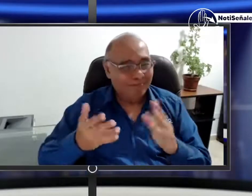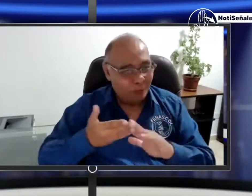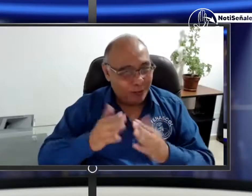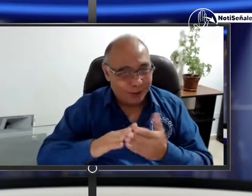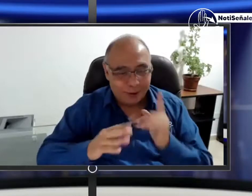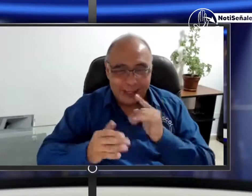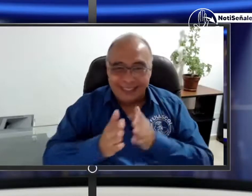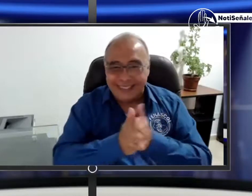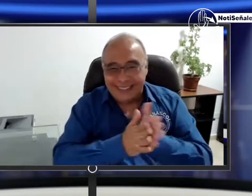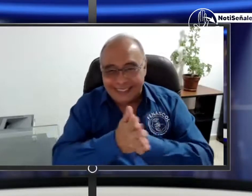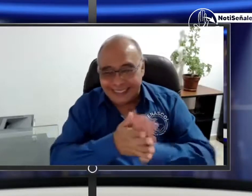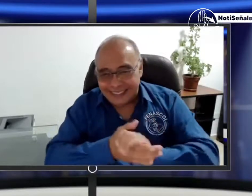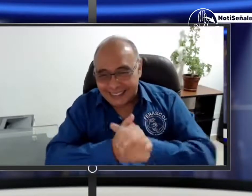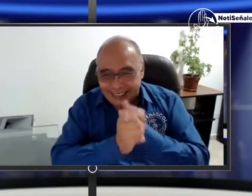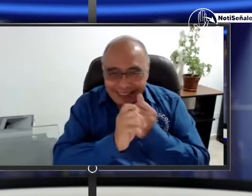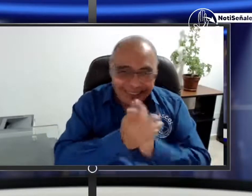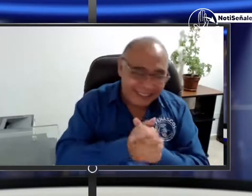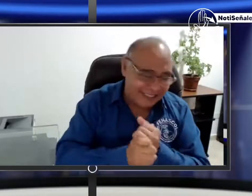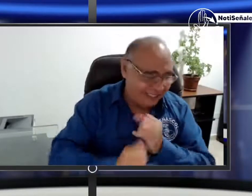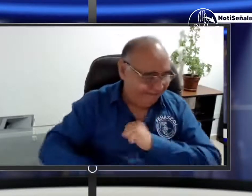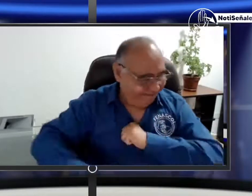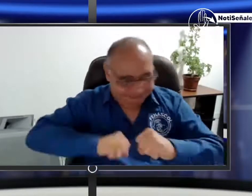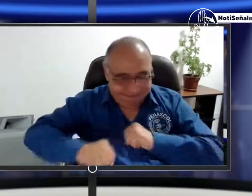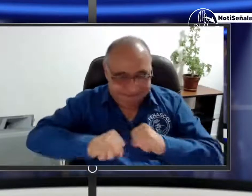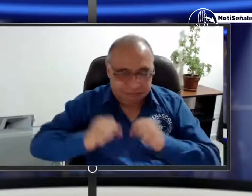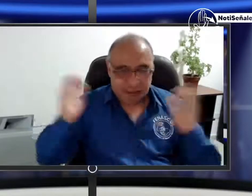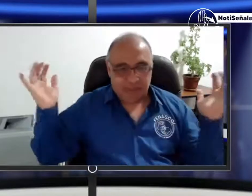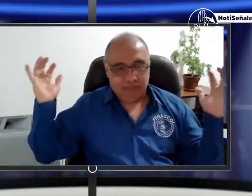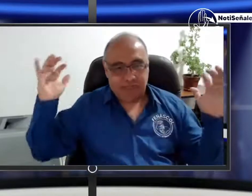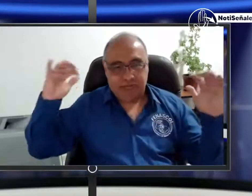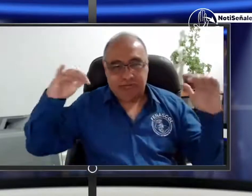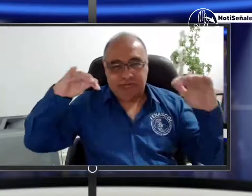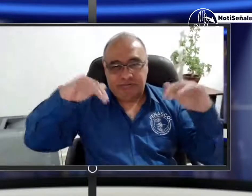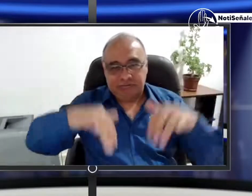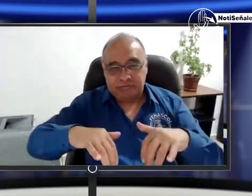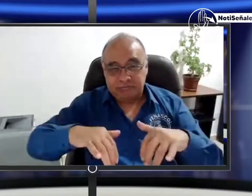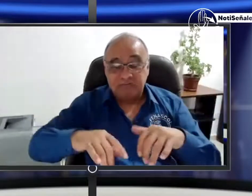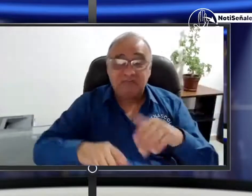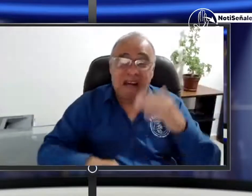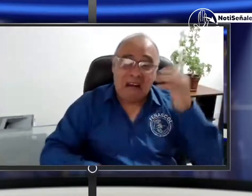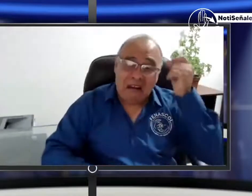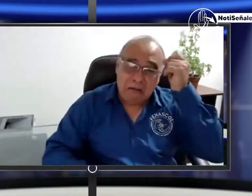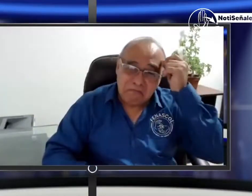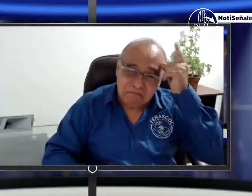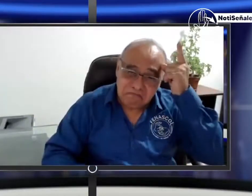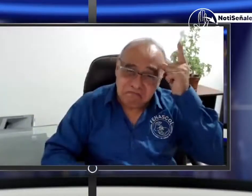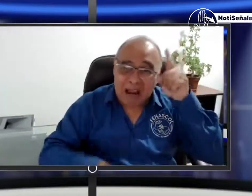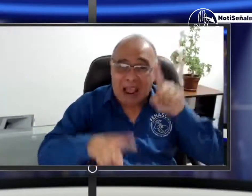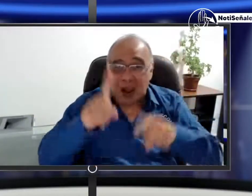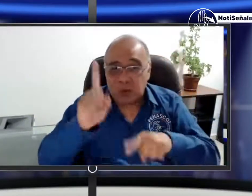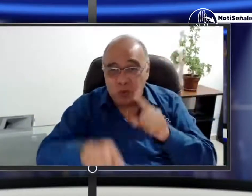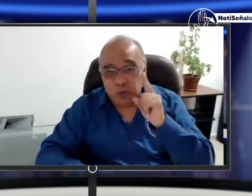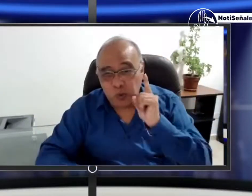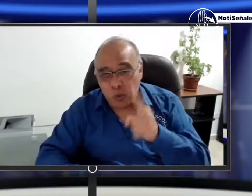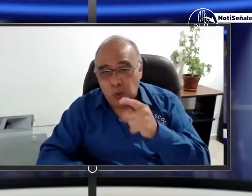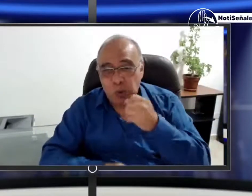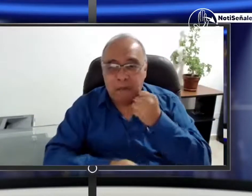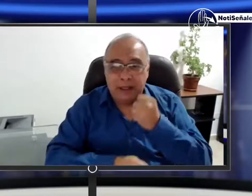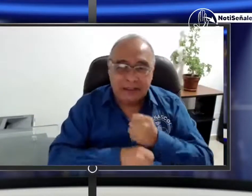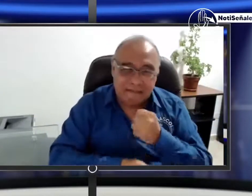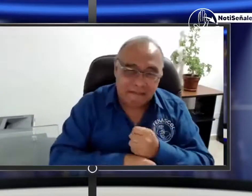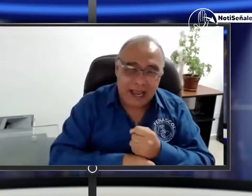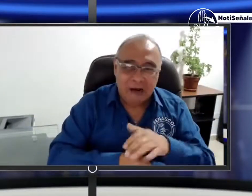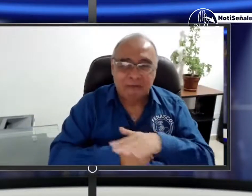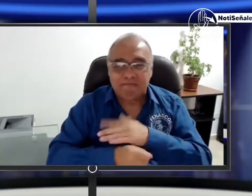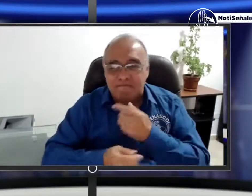nuestra lengua entonces la idea es estar a la expectativa empezar a gestionar empezar a planear para